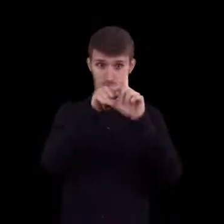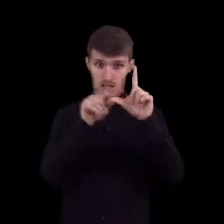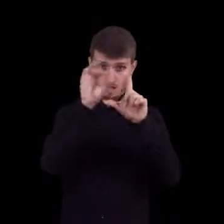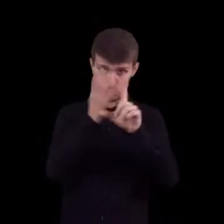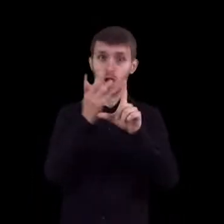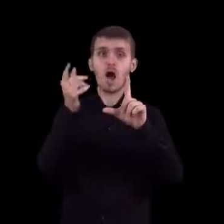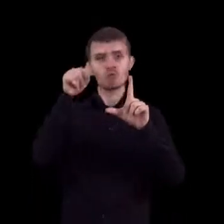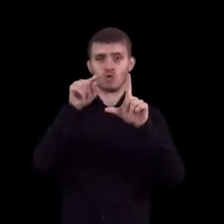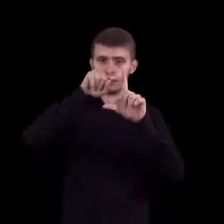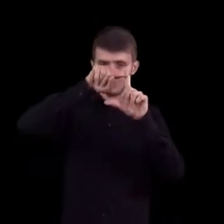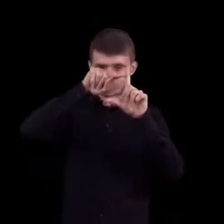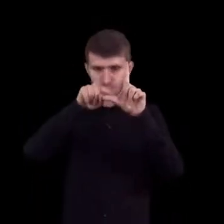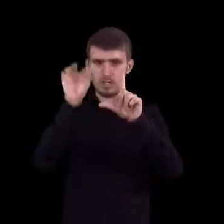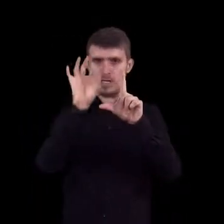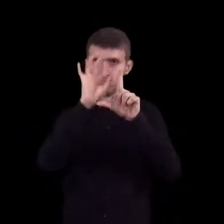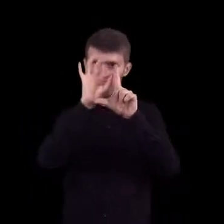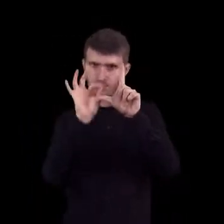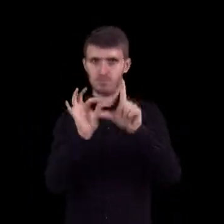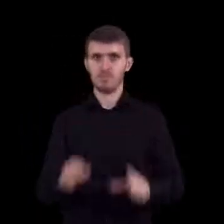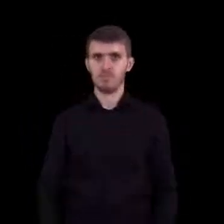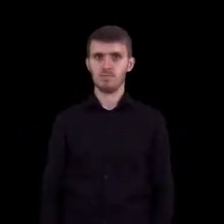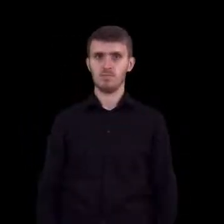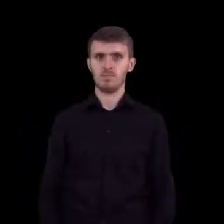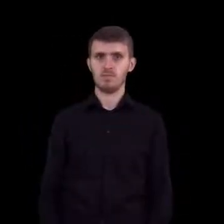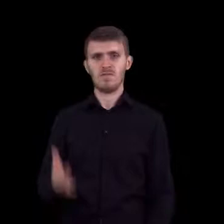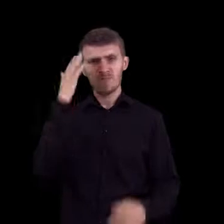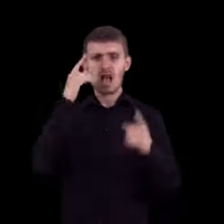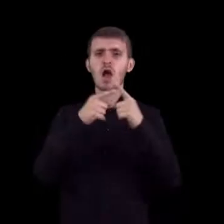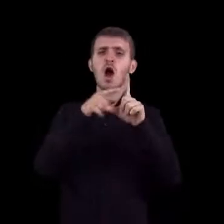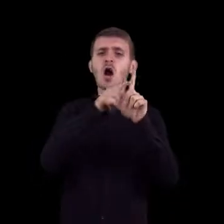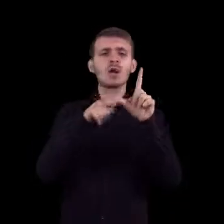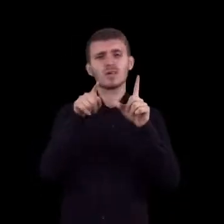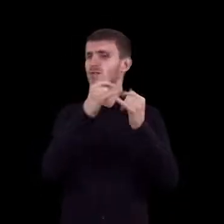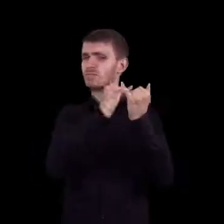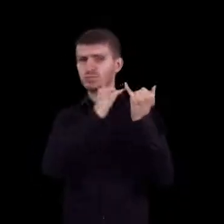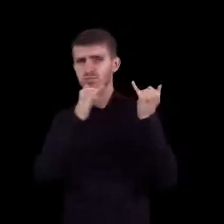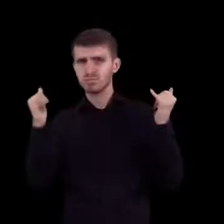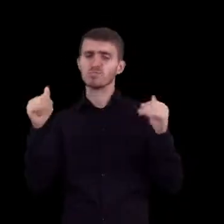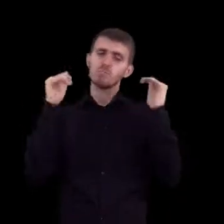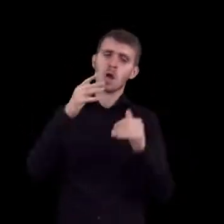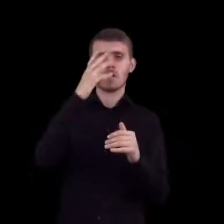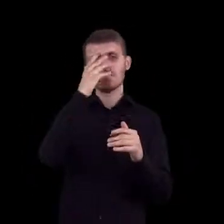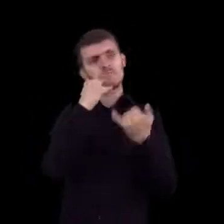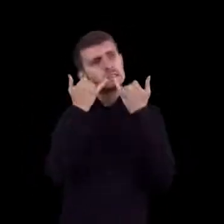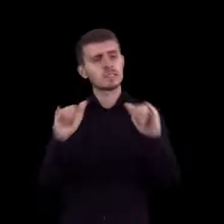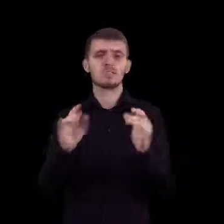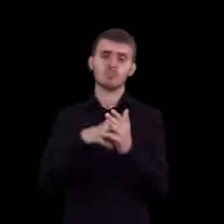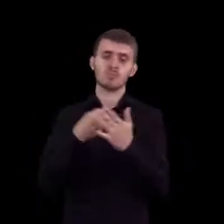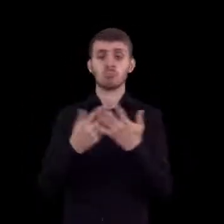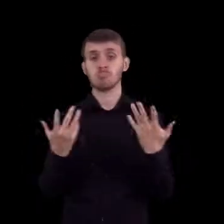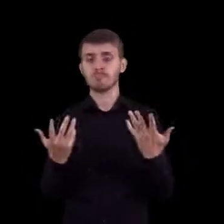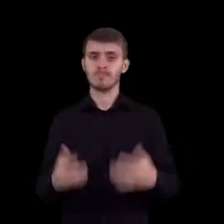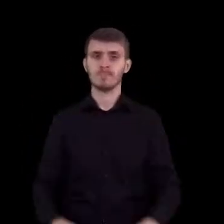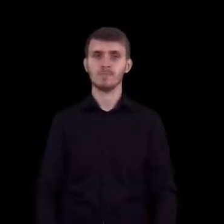Łukiem zaznaczamy, o którym kącie mówimy. Wiemy również, że kąty mogą być różne. Mogą wyglądać na